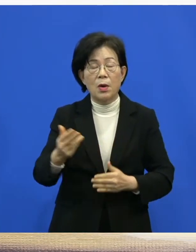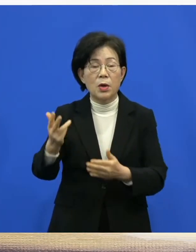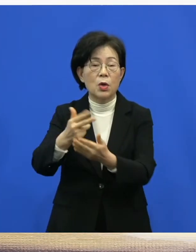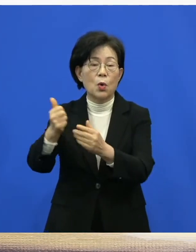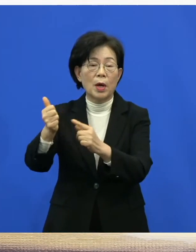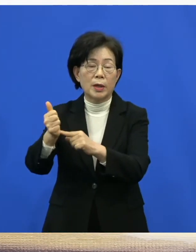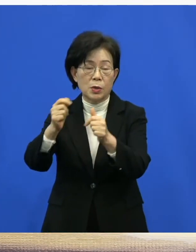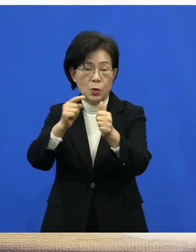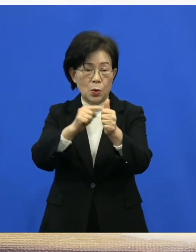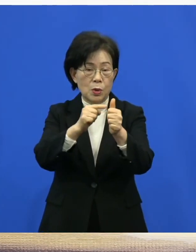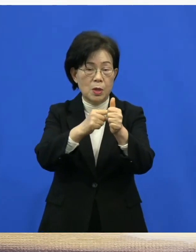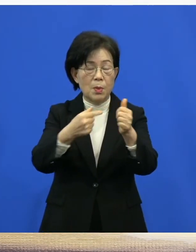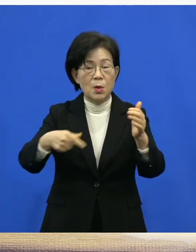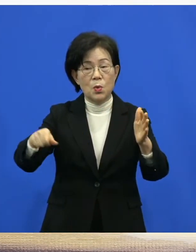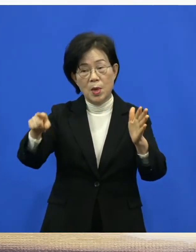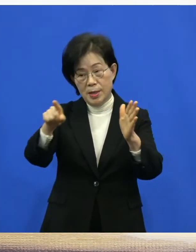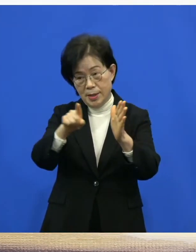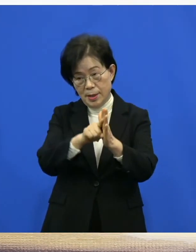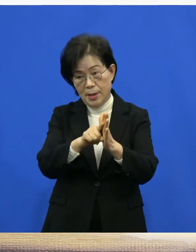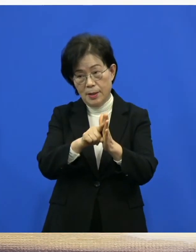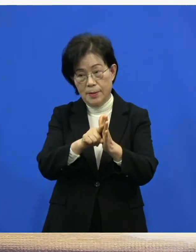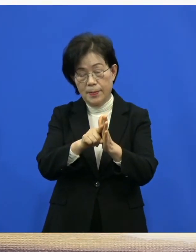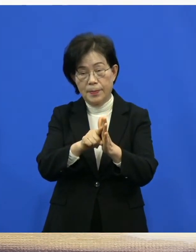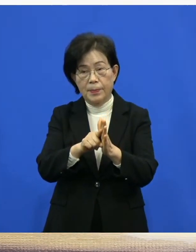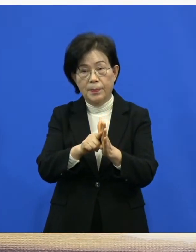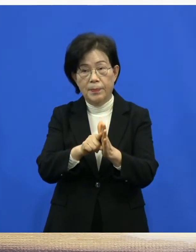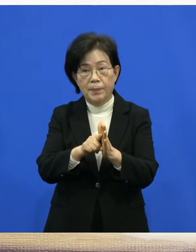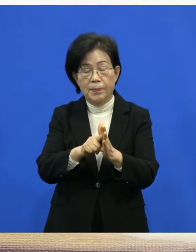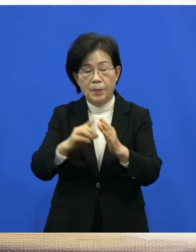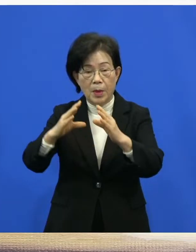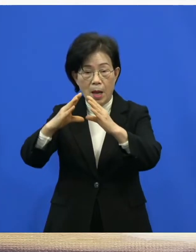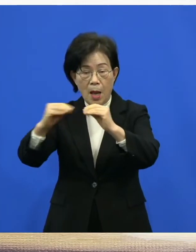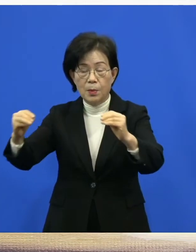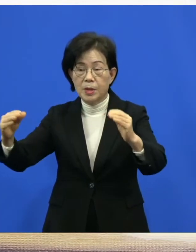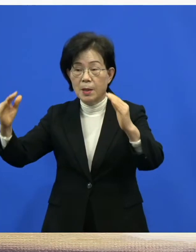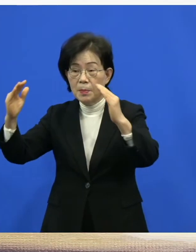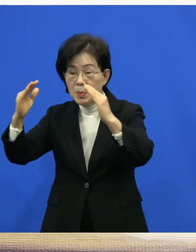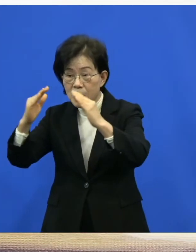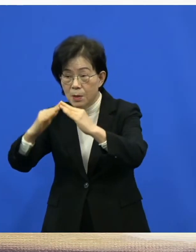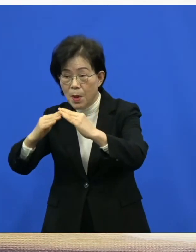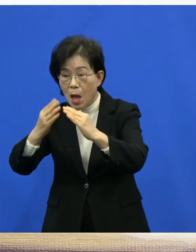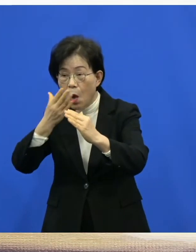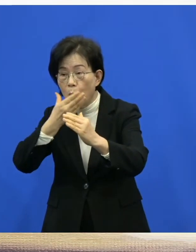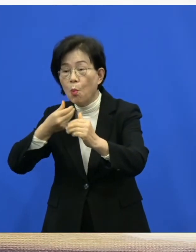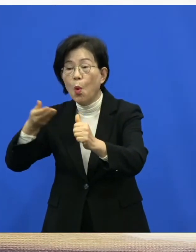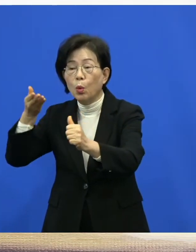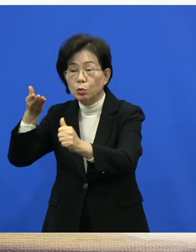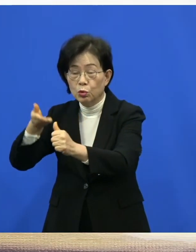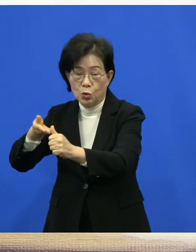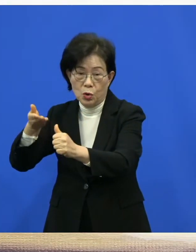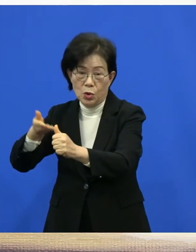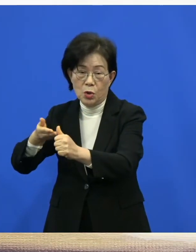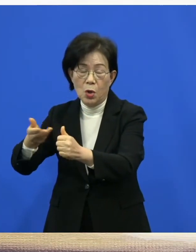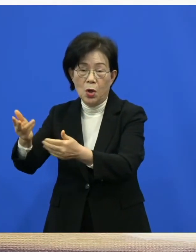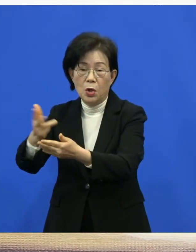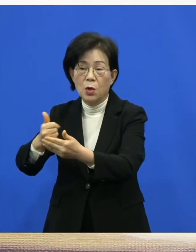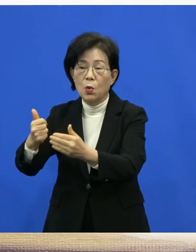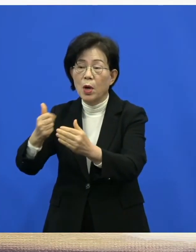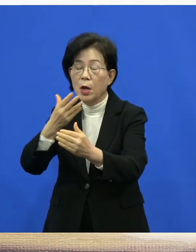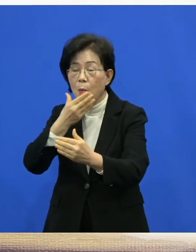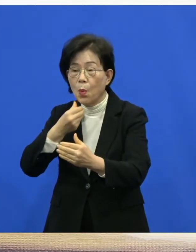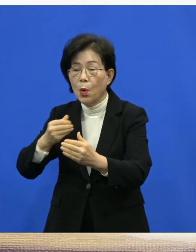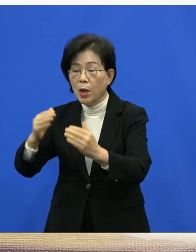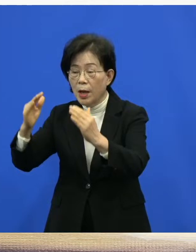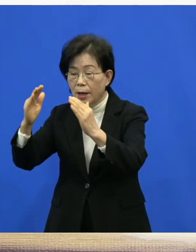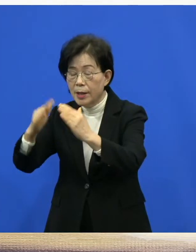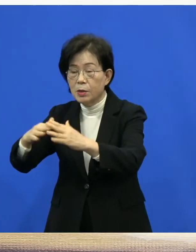여호와께서 요셉을 위하여 그 애굽 사람의 집에 복을 내리심으로 여호와의 복이 그의